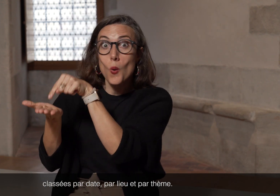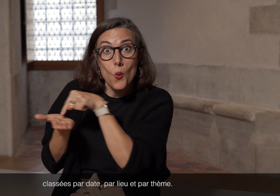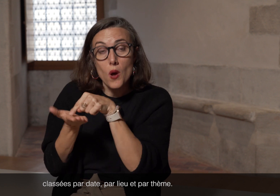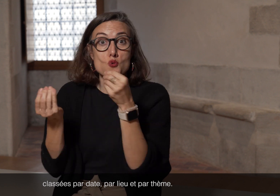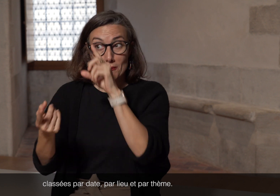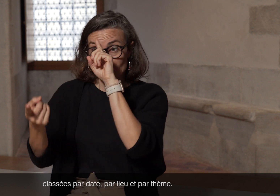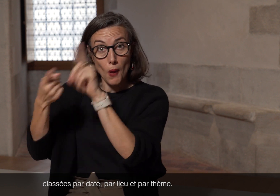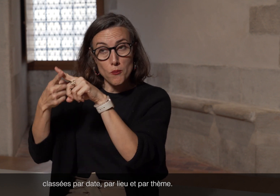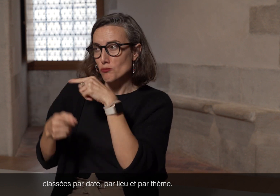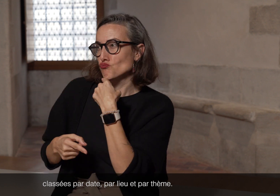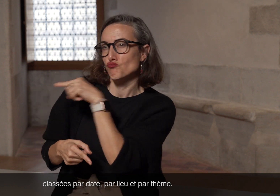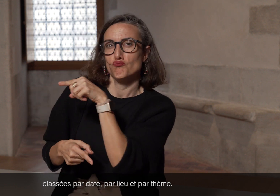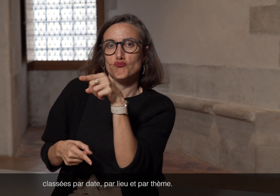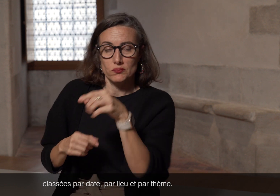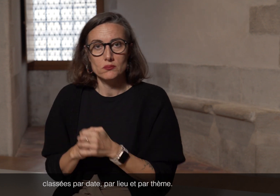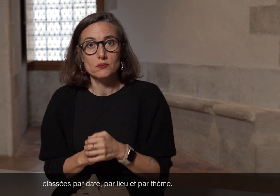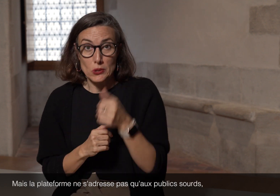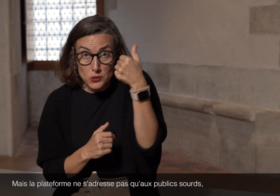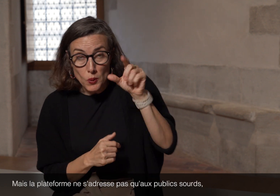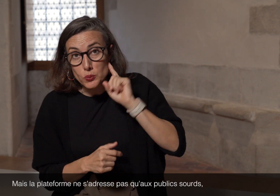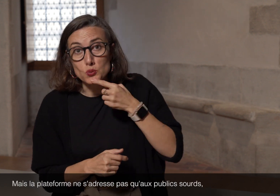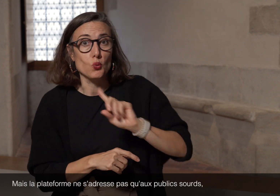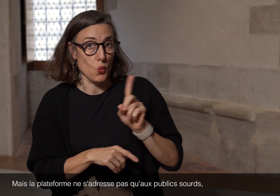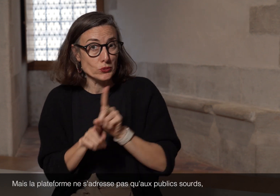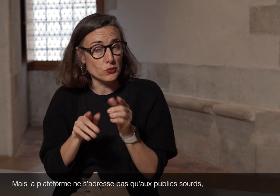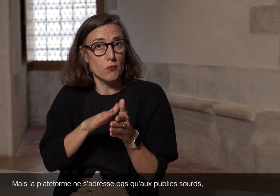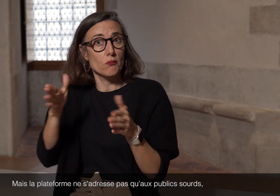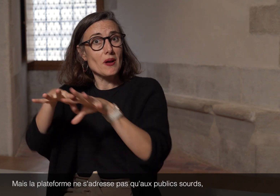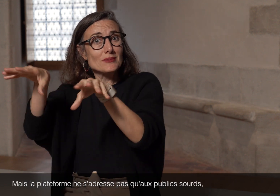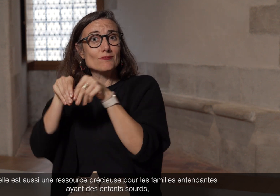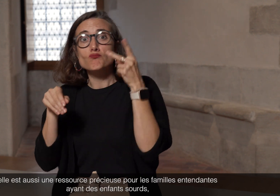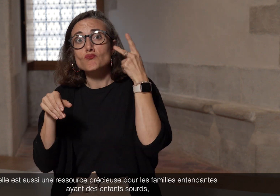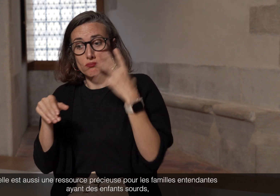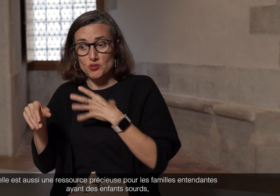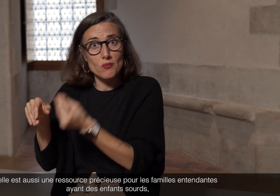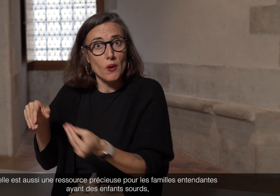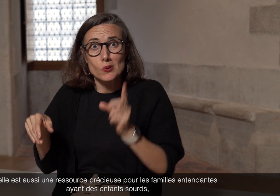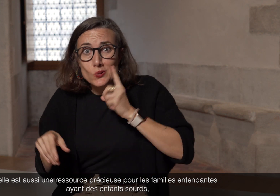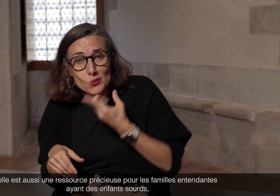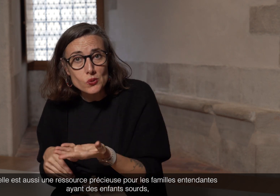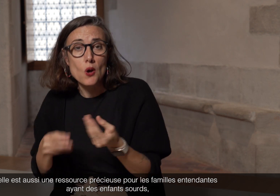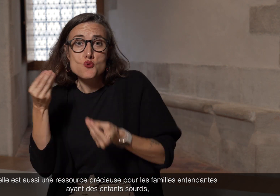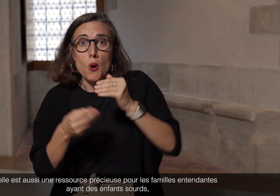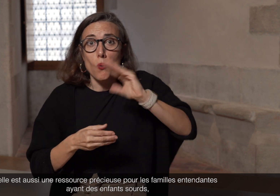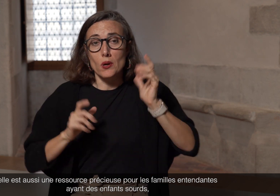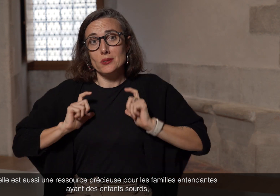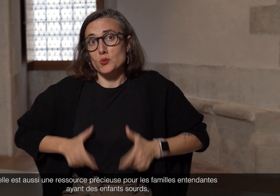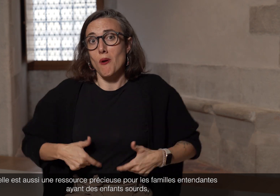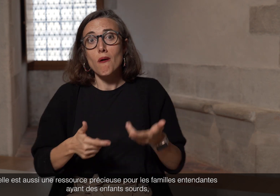lieu et par thème. Mais la plateforme ne s'adresse pas qu'au public sourd. Elle est aussi une ressource précieuse pour les familles entendantes ayant des